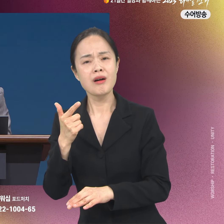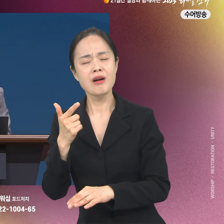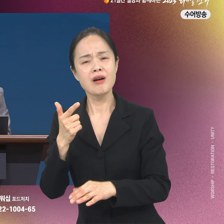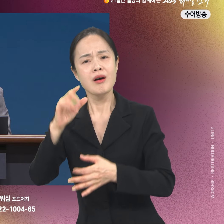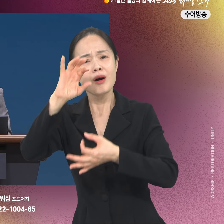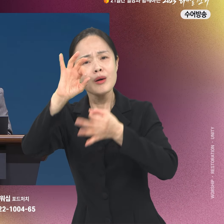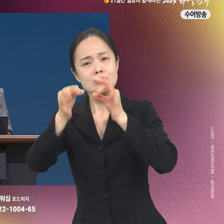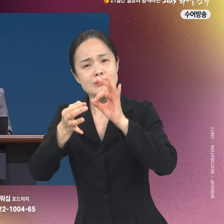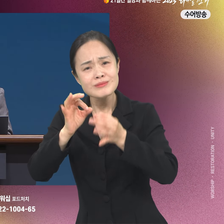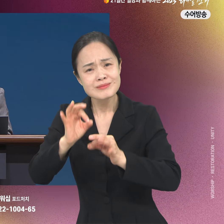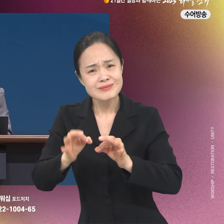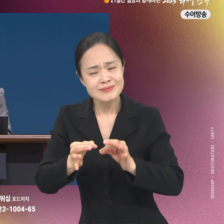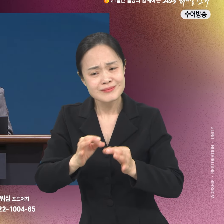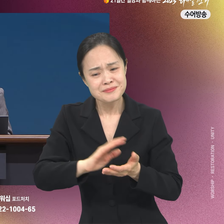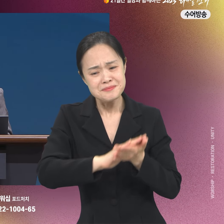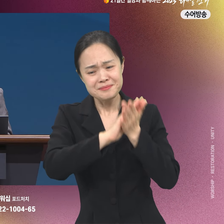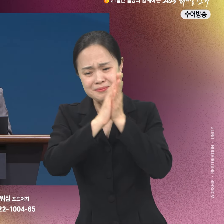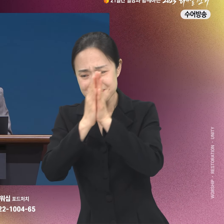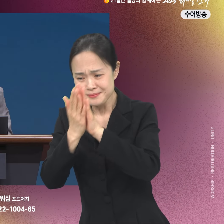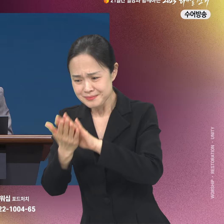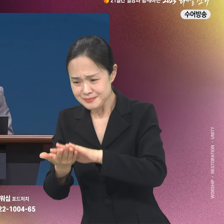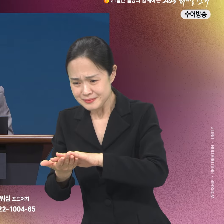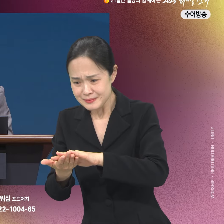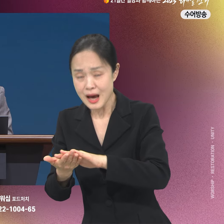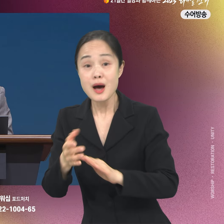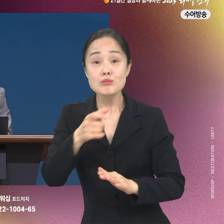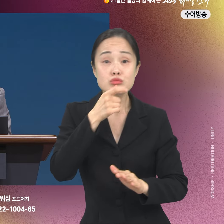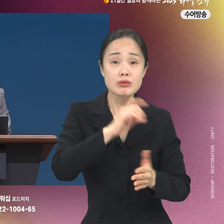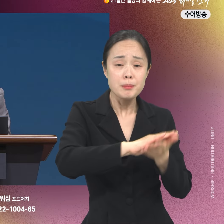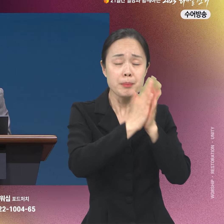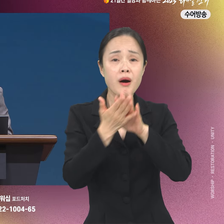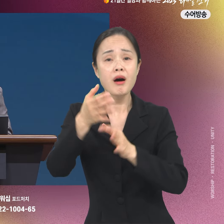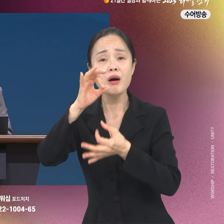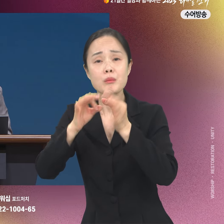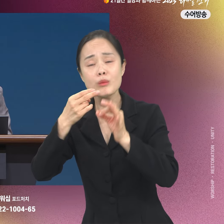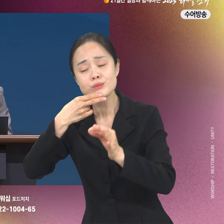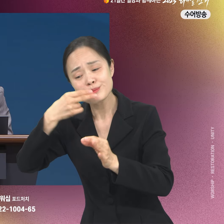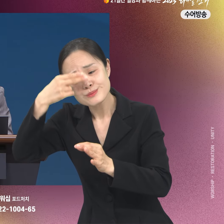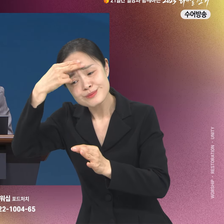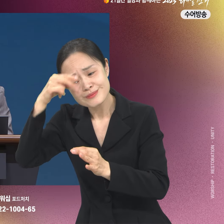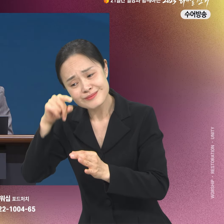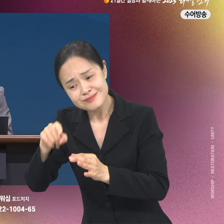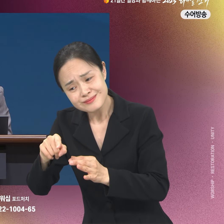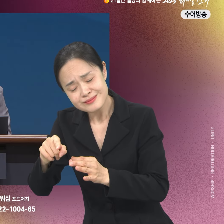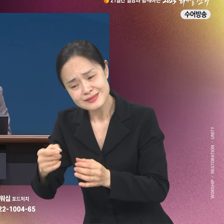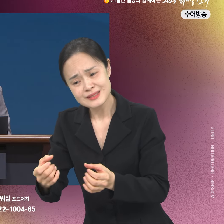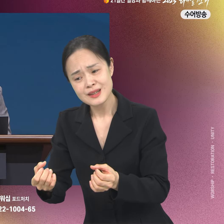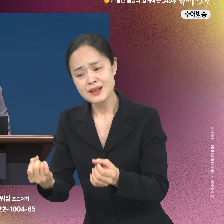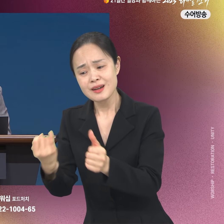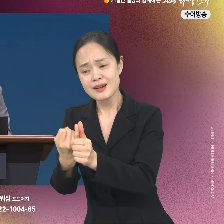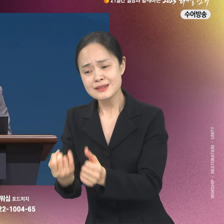기적을 하셨는데 그게 또 신학적으로 얼마나 큰 의미가 있는지 모르지 않기 때문에